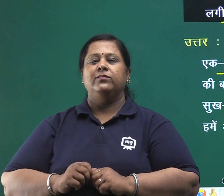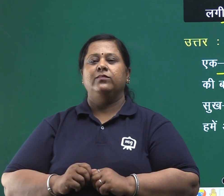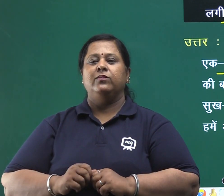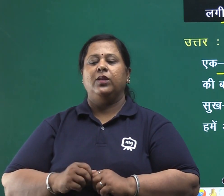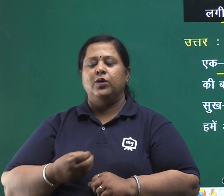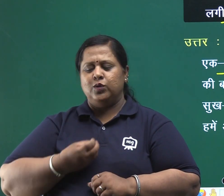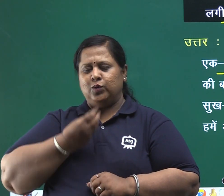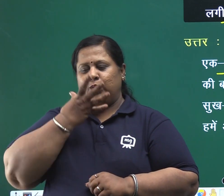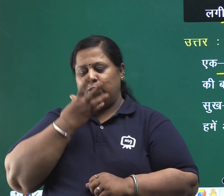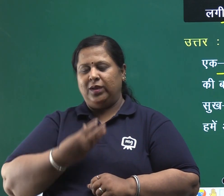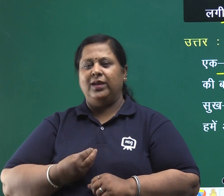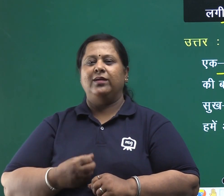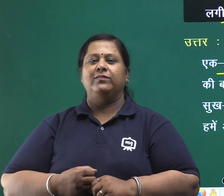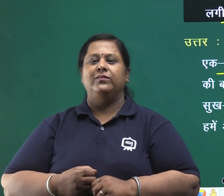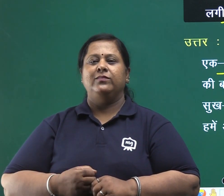सुख दुख की